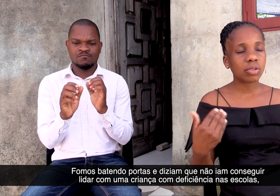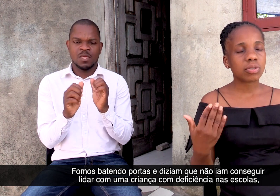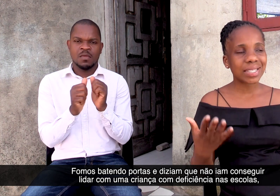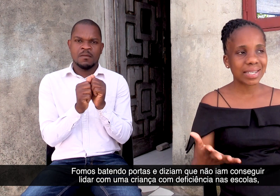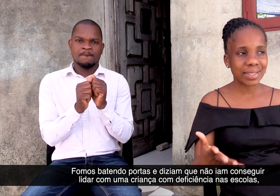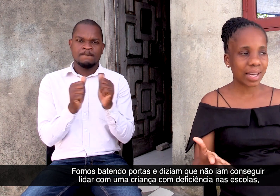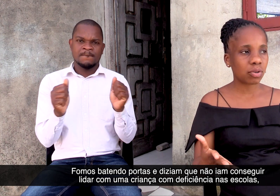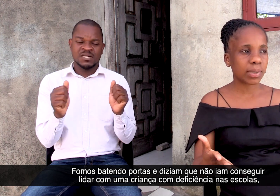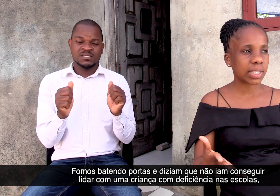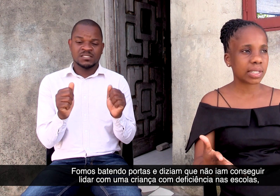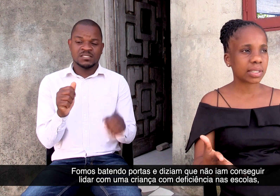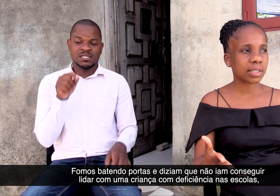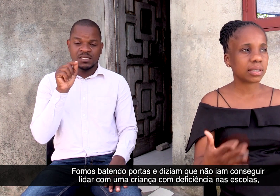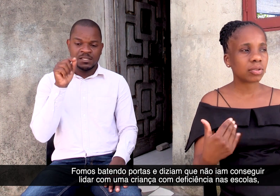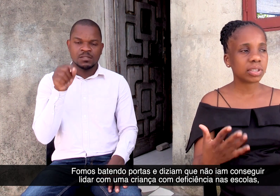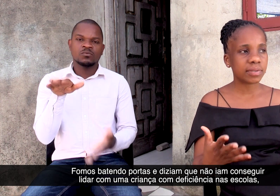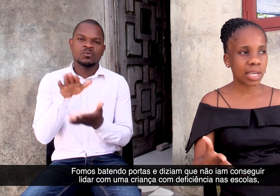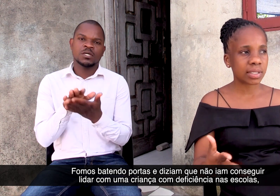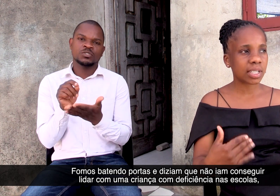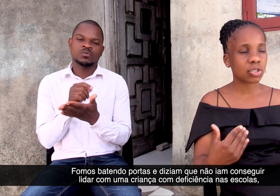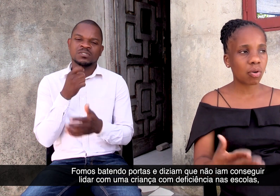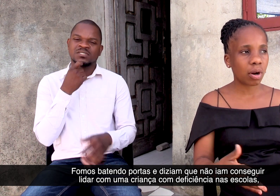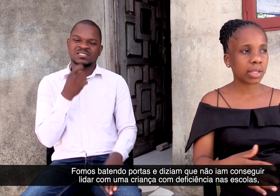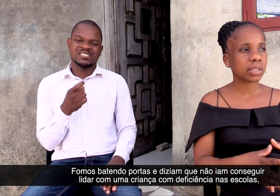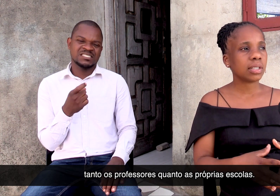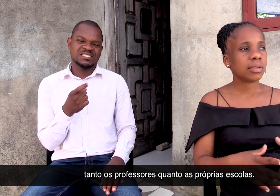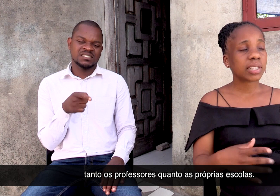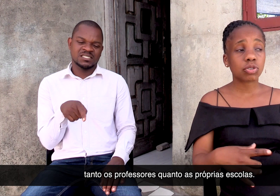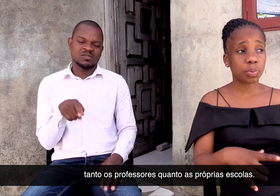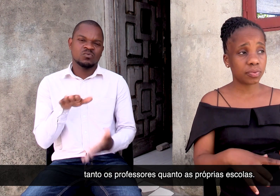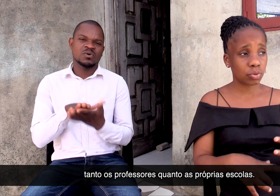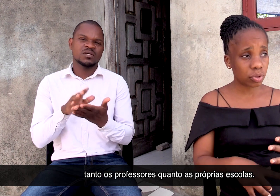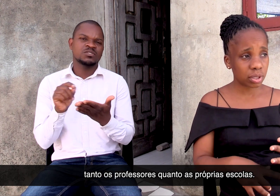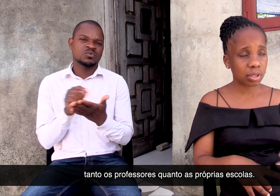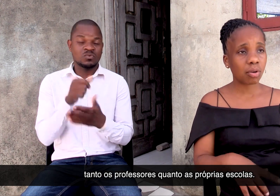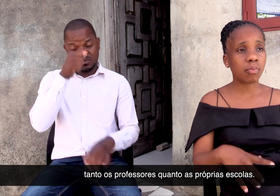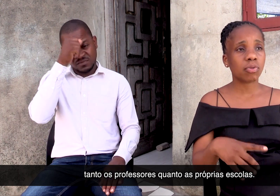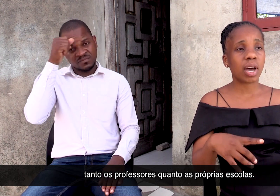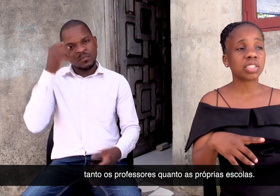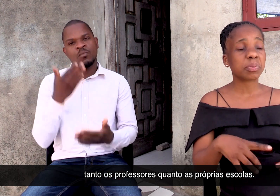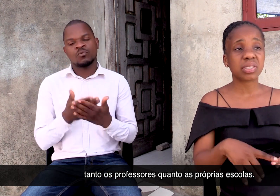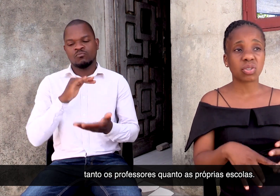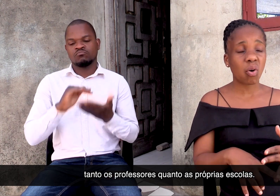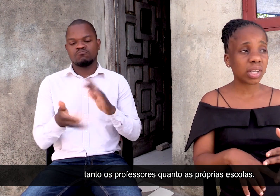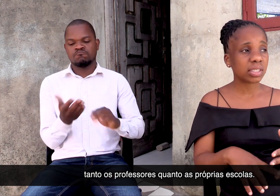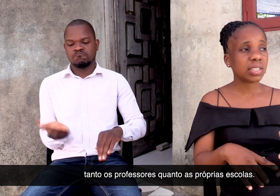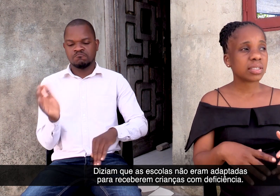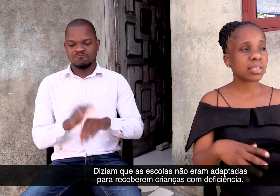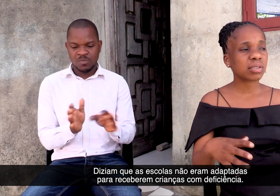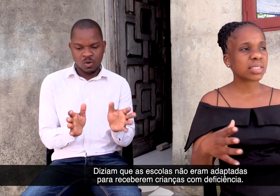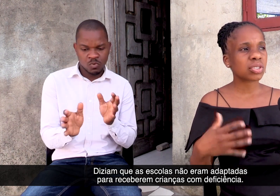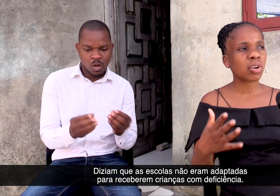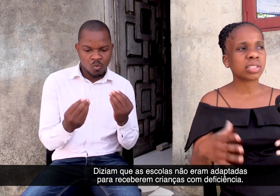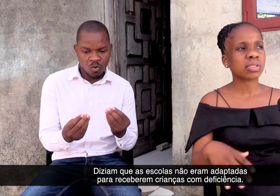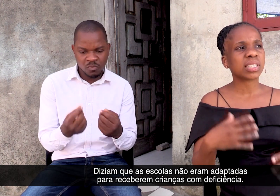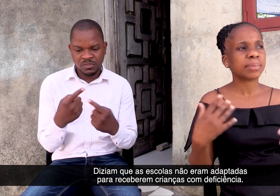não iam conseguir lidar com uma criança com deficiência nas escolas. Tanto os professores como as próprias escolas